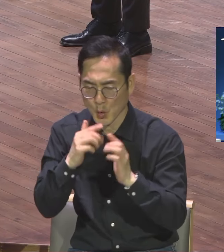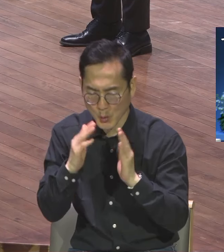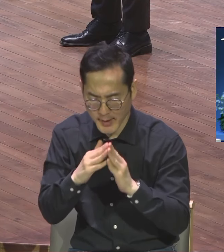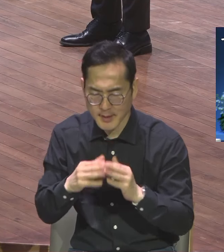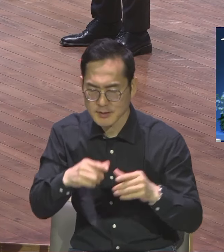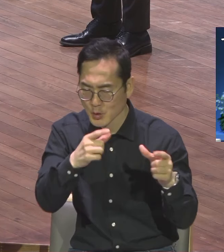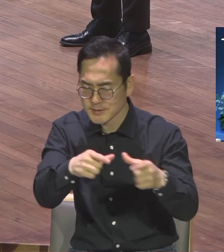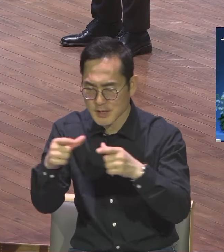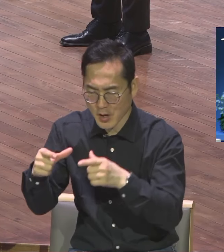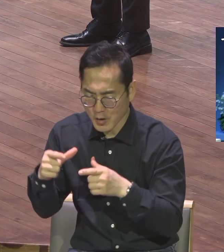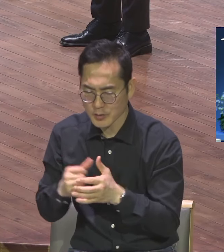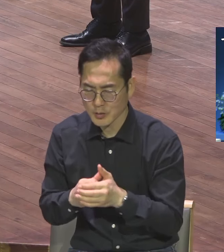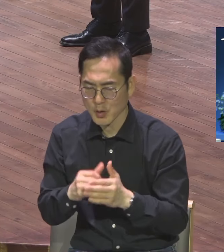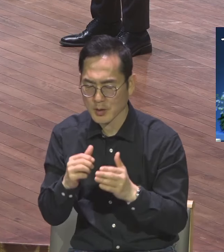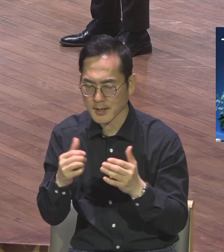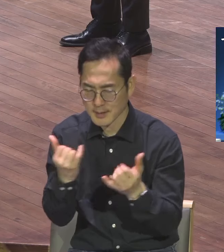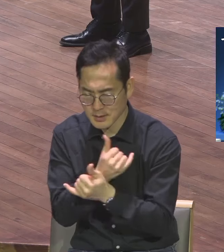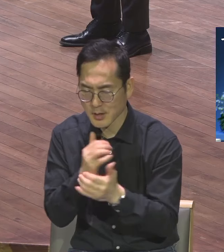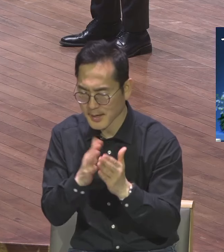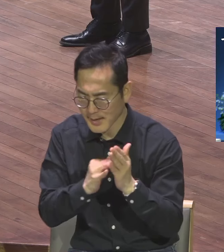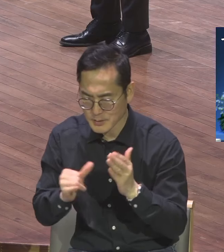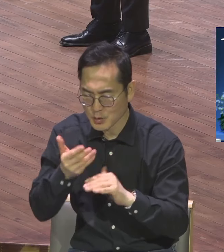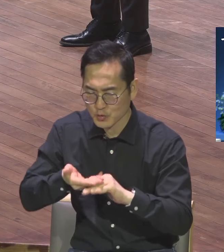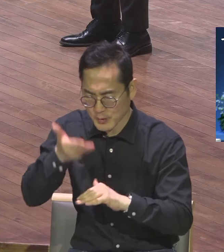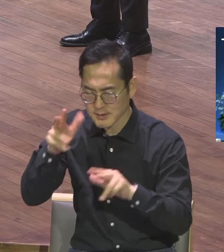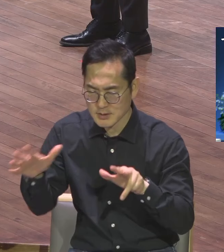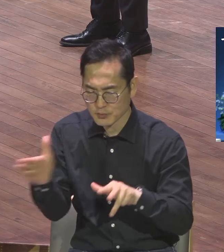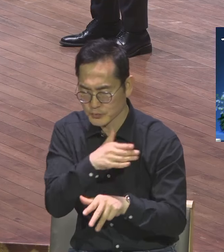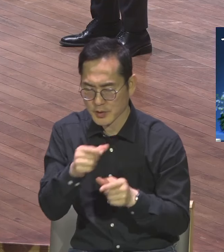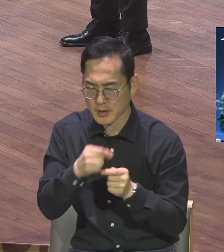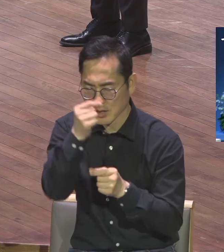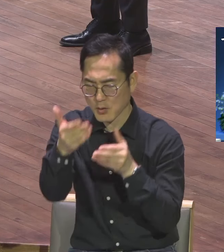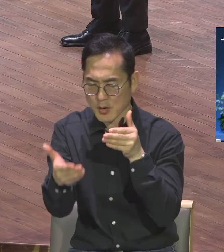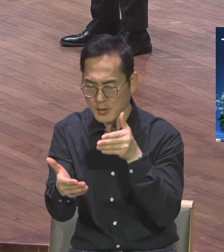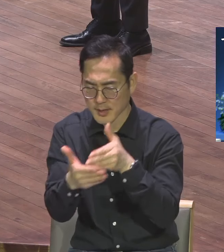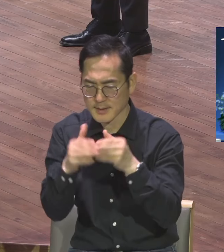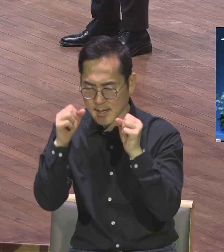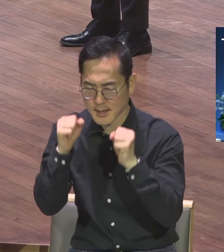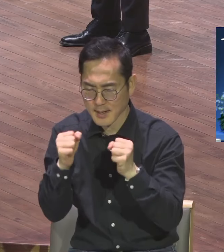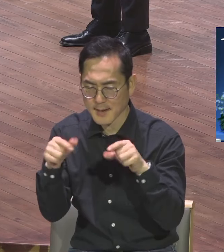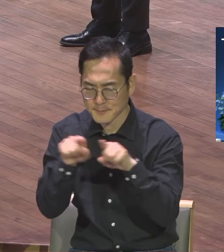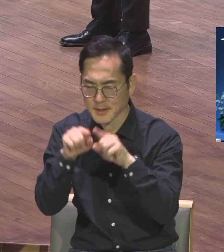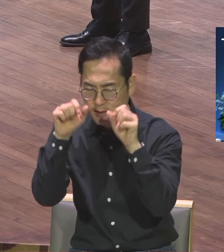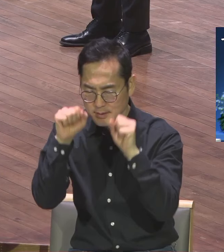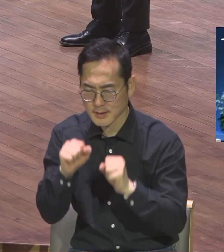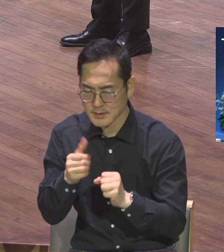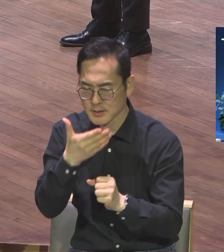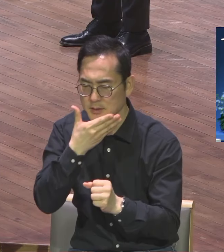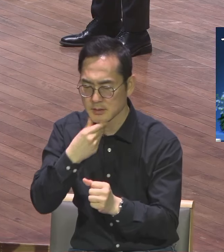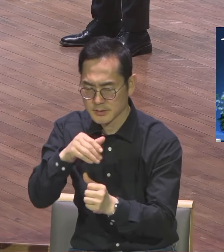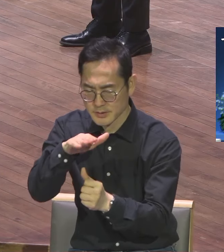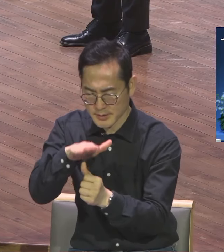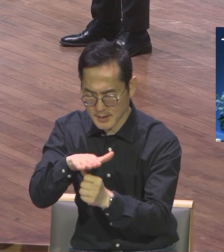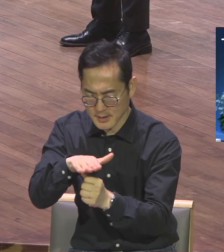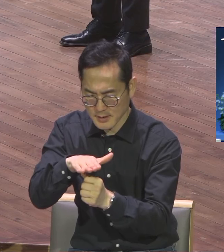권력의 장막터 위에 이제로부터 영원토록 함께 계실지어다. 아멘.